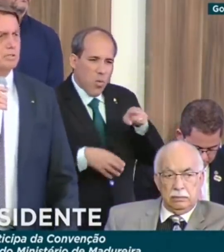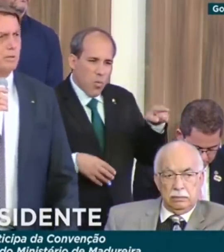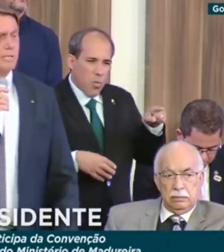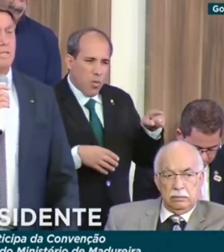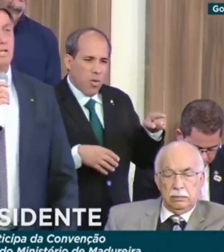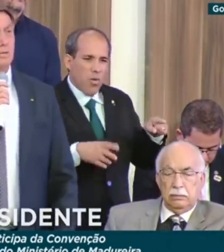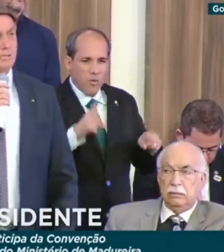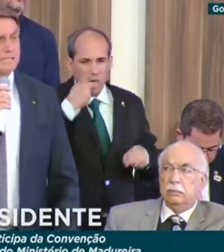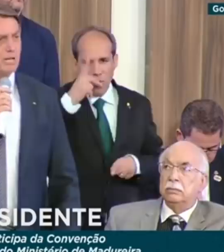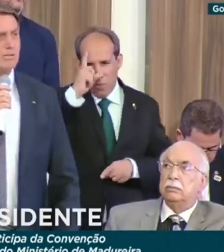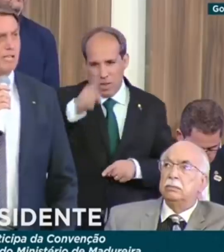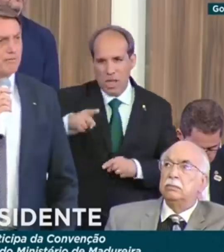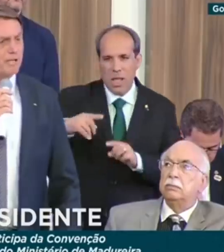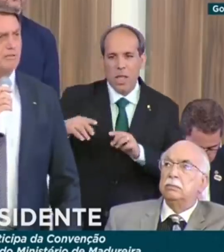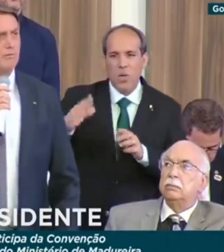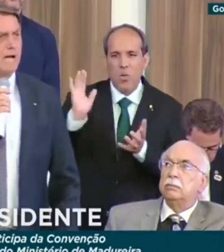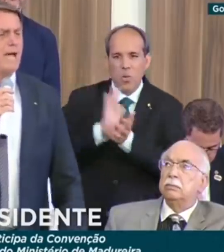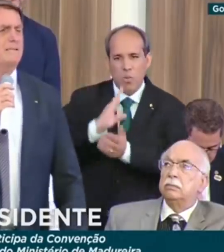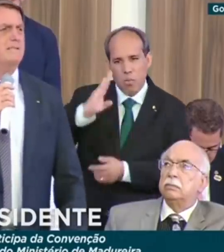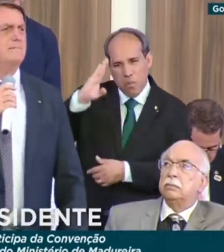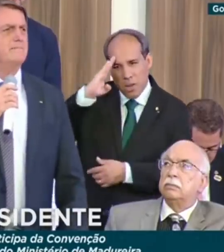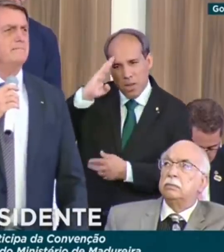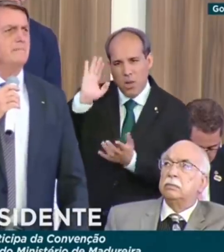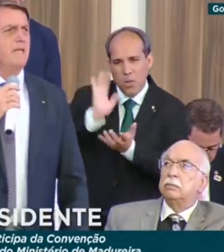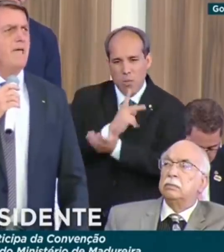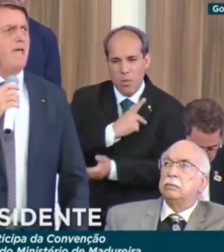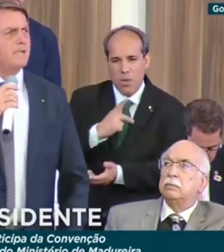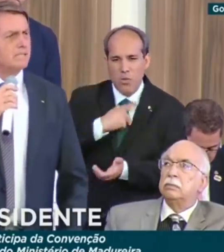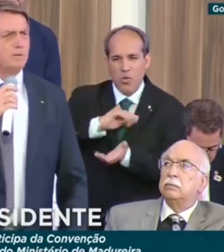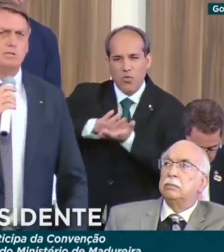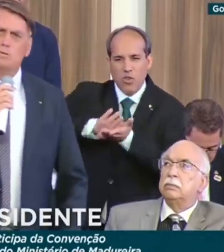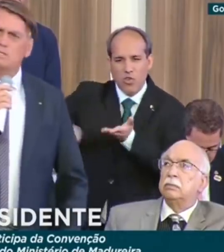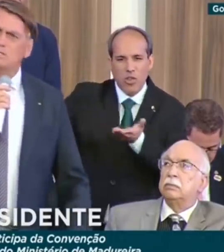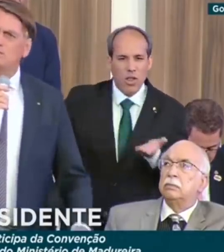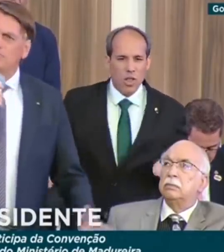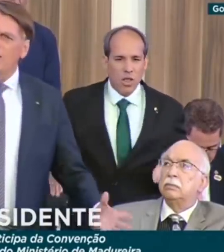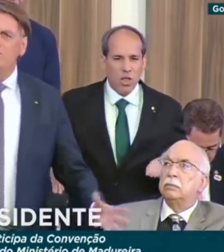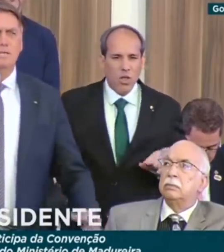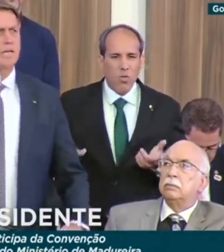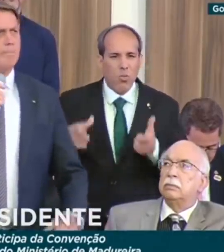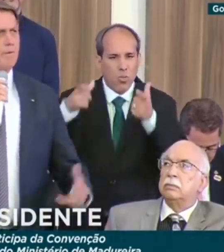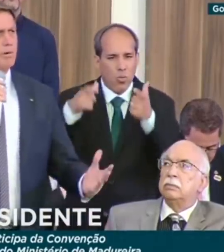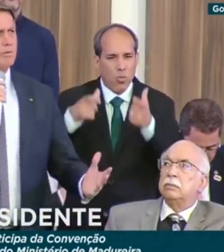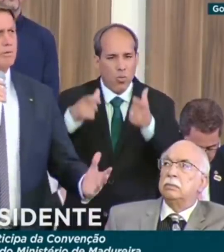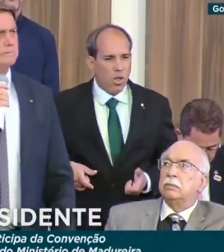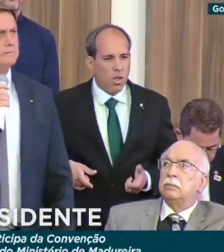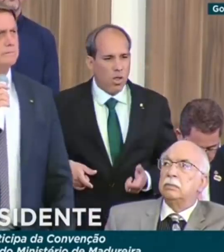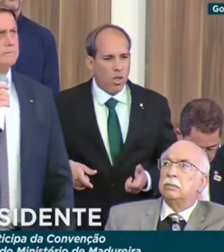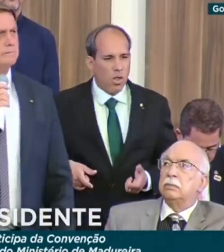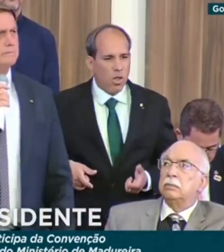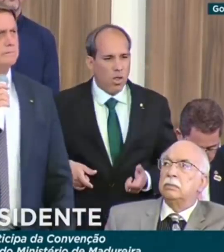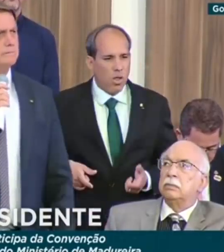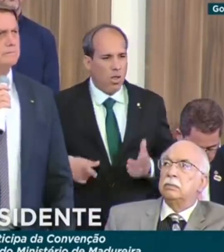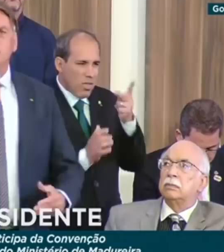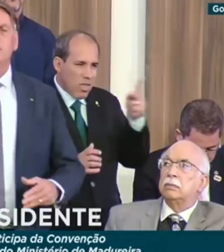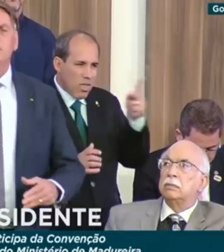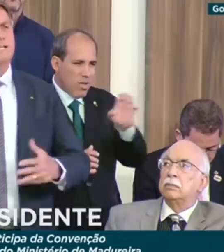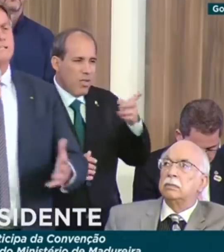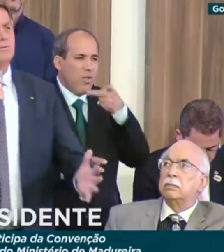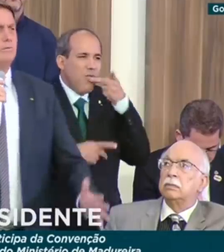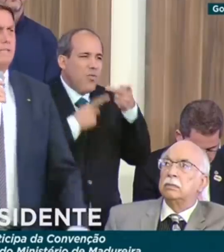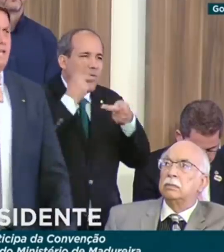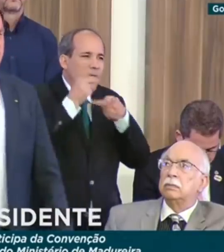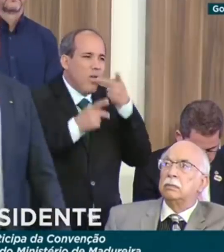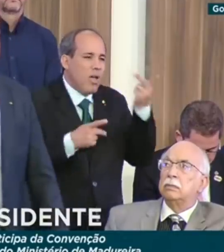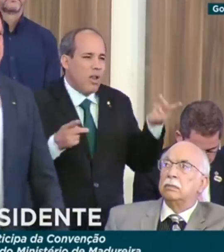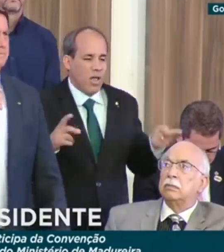os pastores nos seus devidos lugares, essas pessoas que falam que aborto é a ação